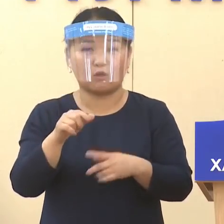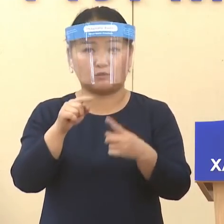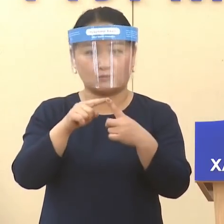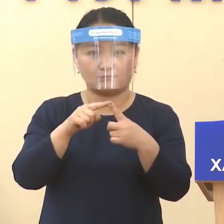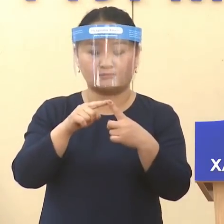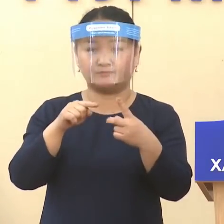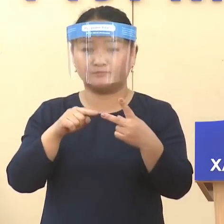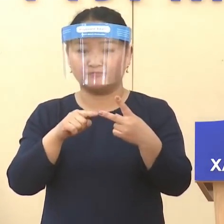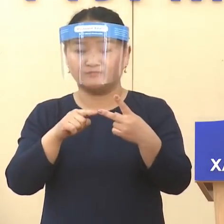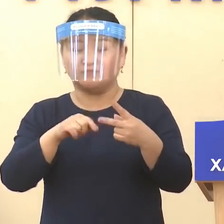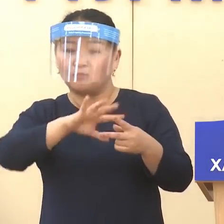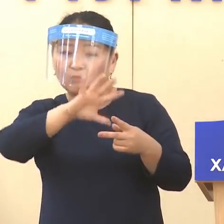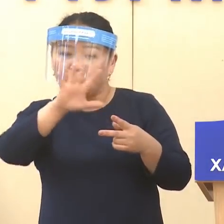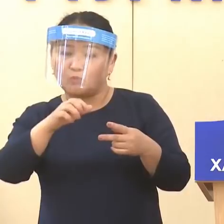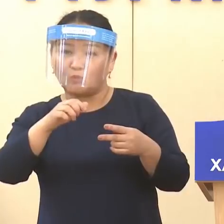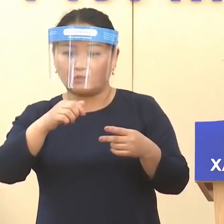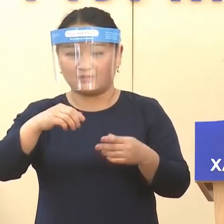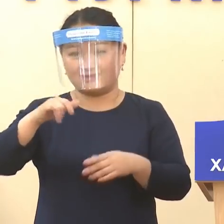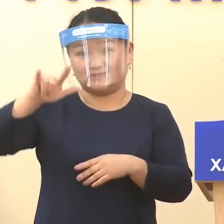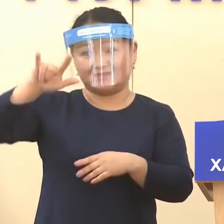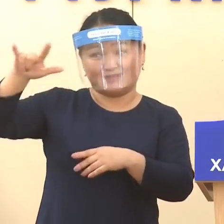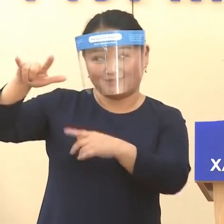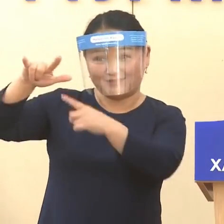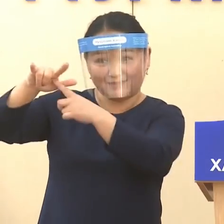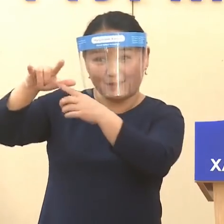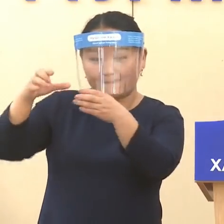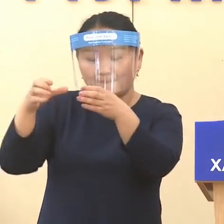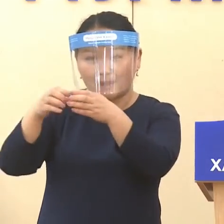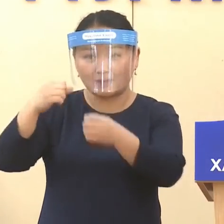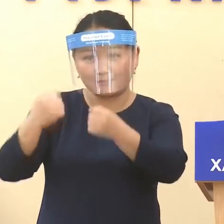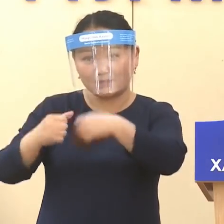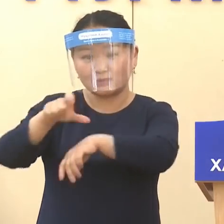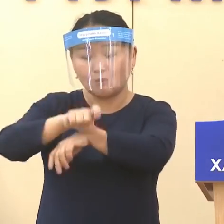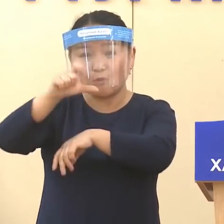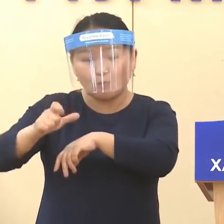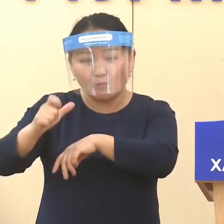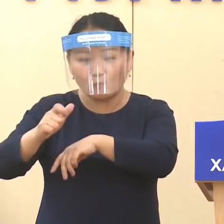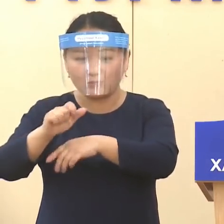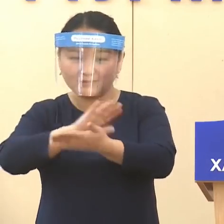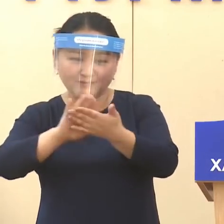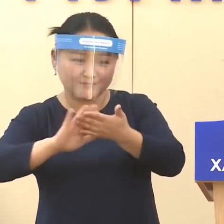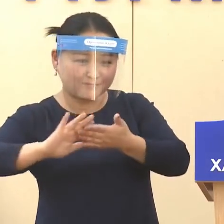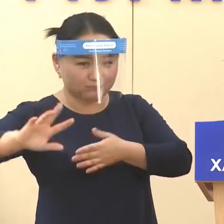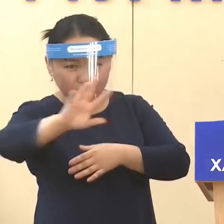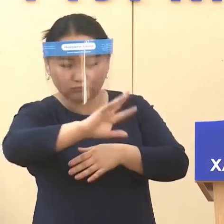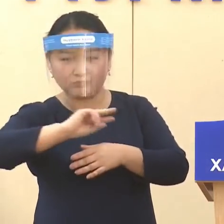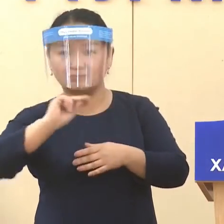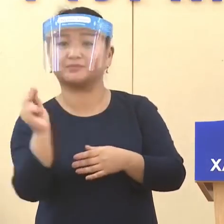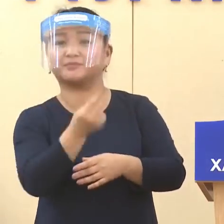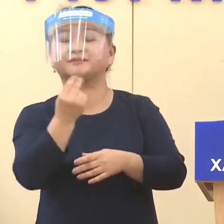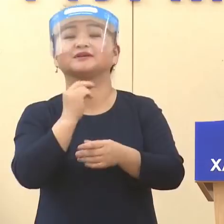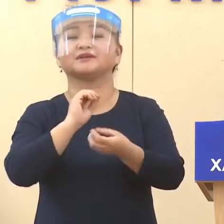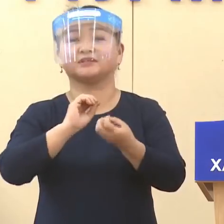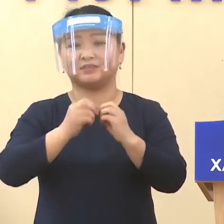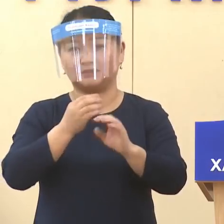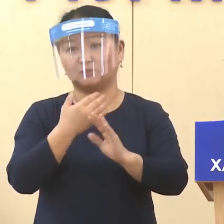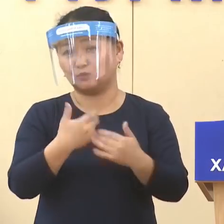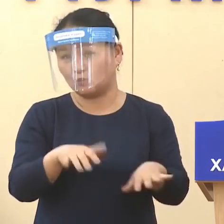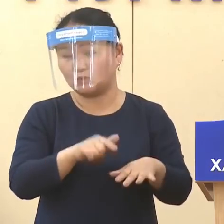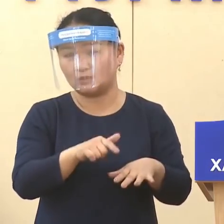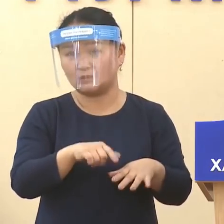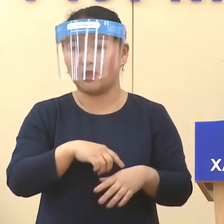одоо нийт нислэгийн бага 14 гишүүний эд зүйлсэд эцсийн халдвар бүртгэлийг хийн ажилласан байна. За мөн 3 дугаарт манай